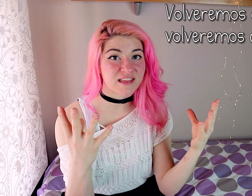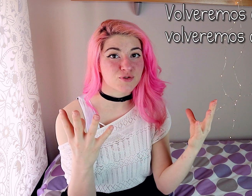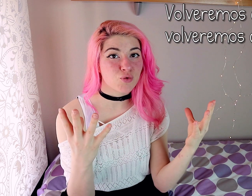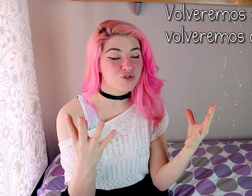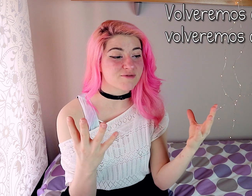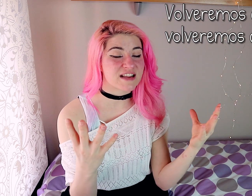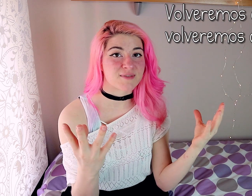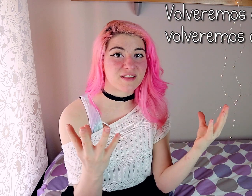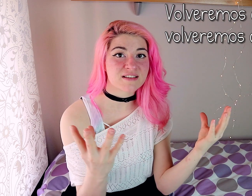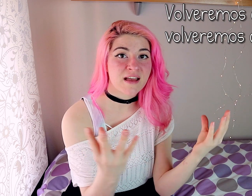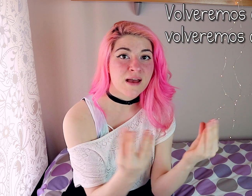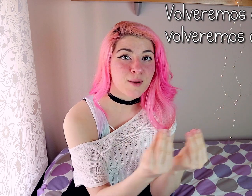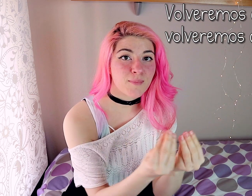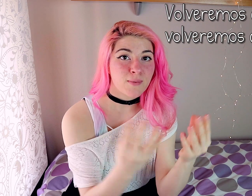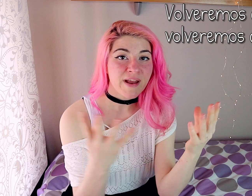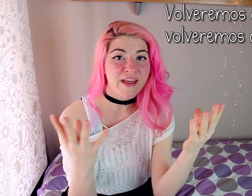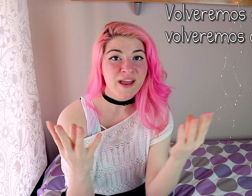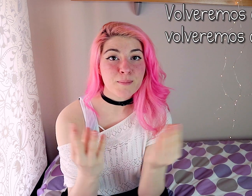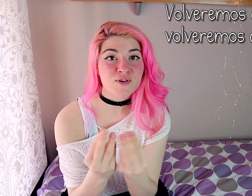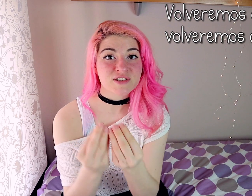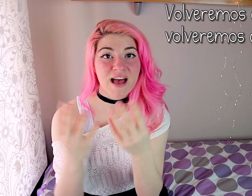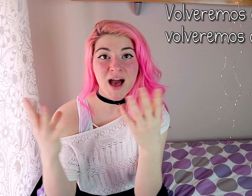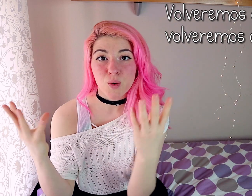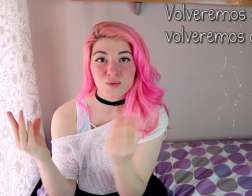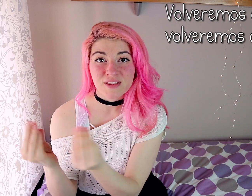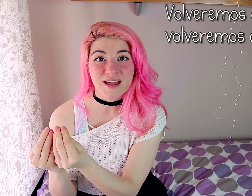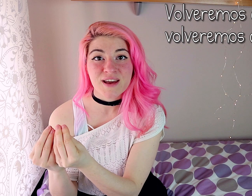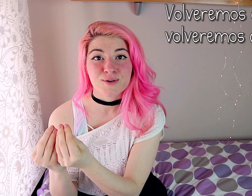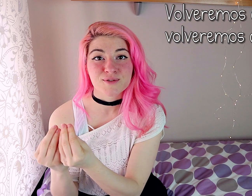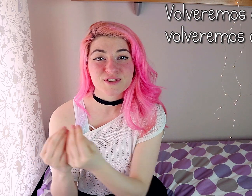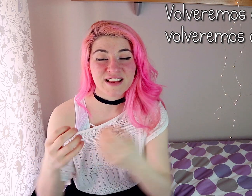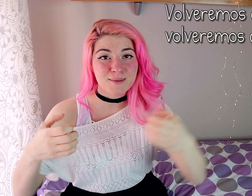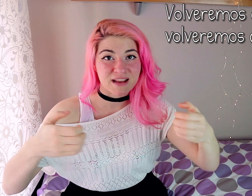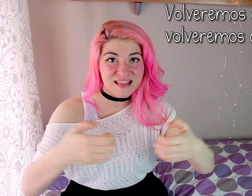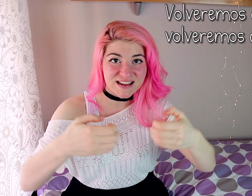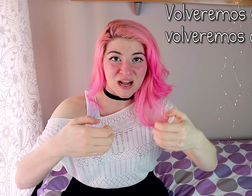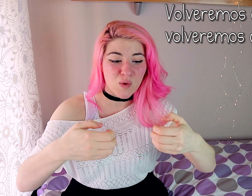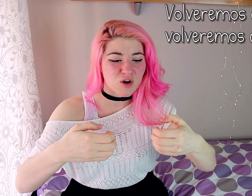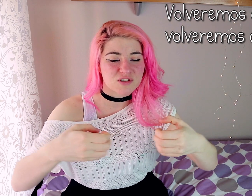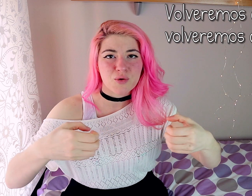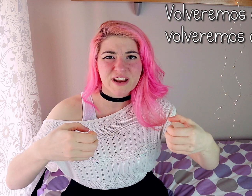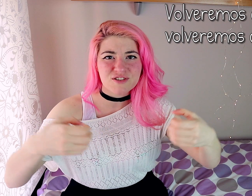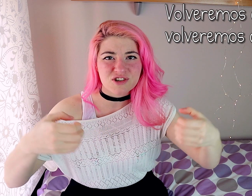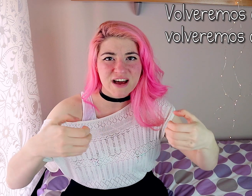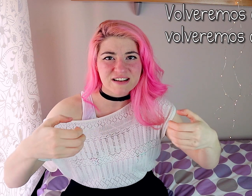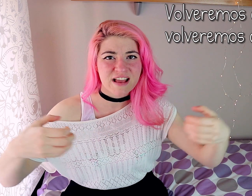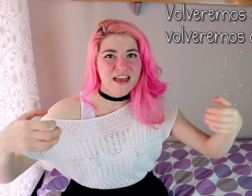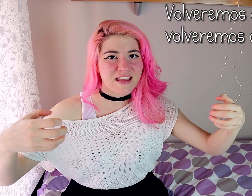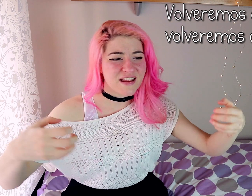hacemos juntos varias veces. Volveremos a juntarnos y brindar, tal cual como si cogierais dos jarras y